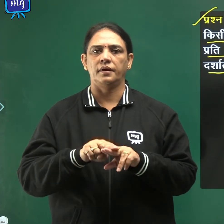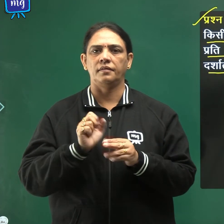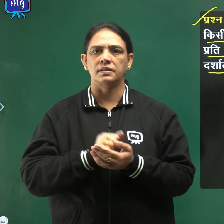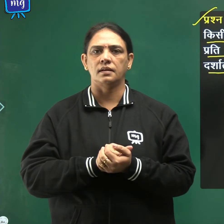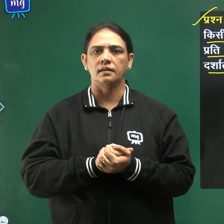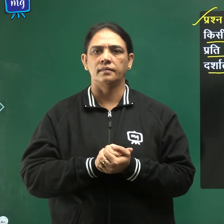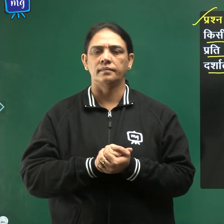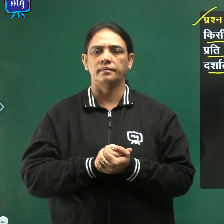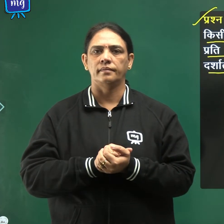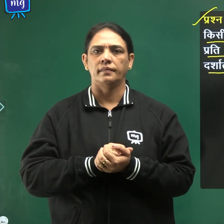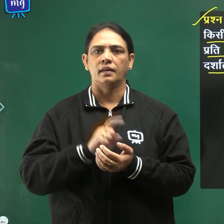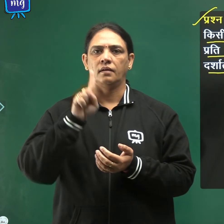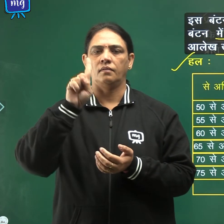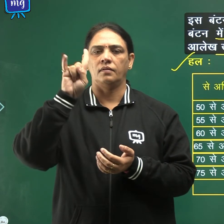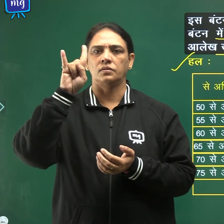बारंबारता 16।